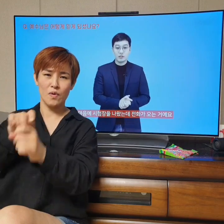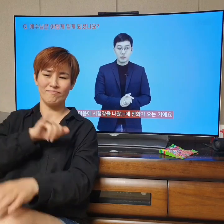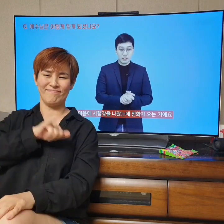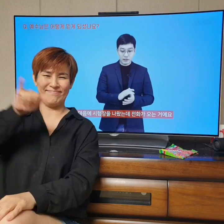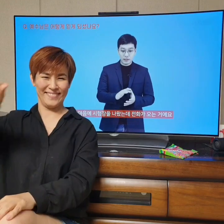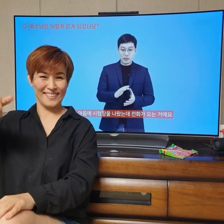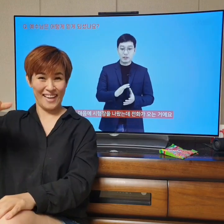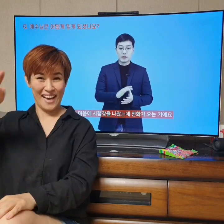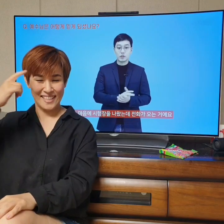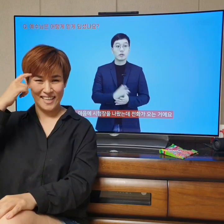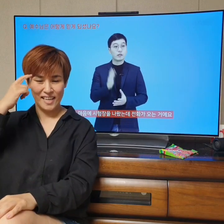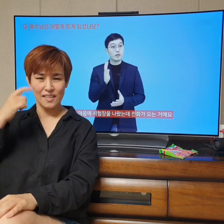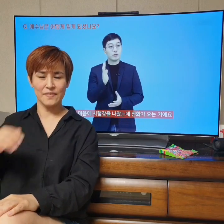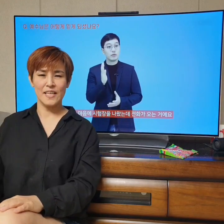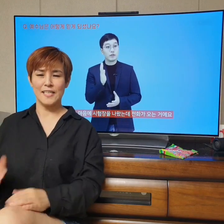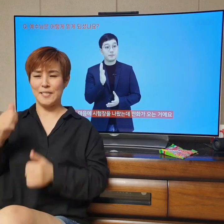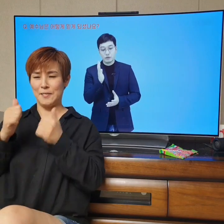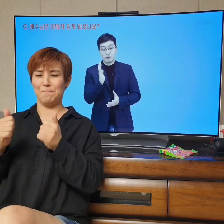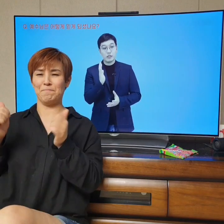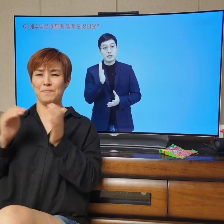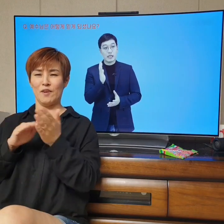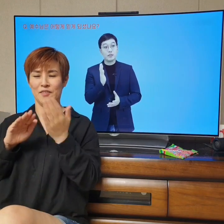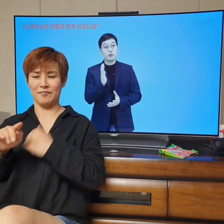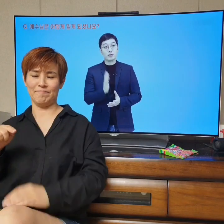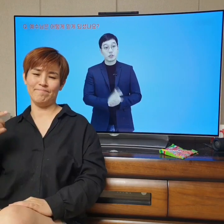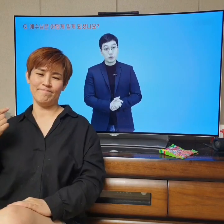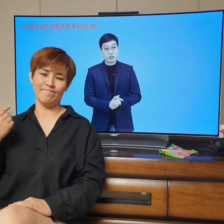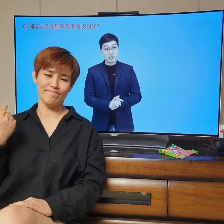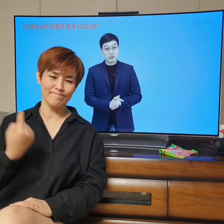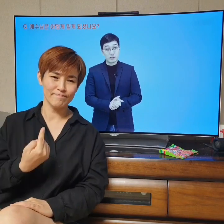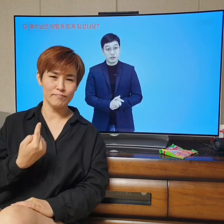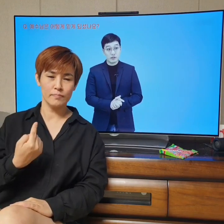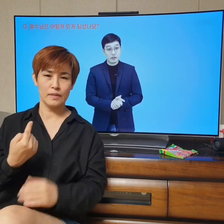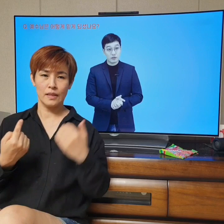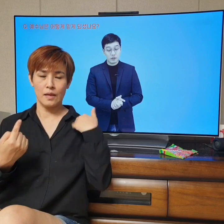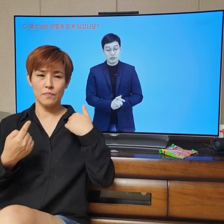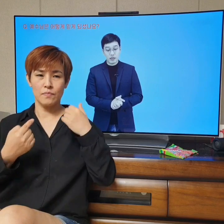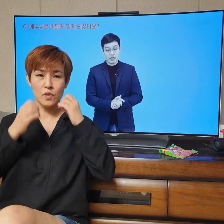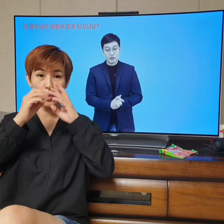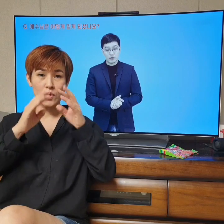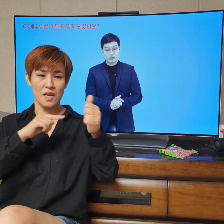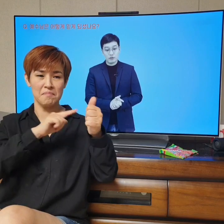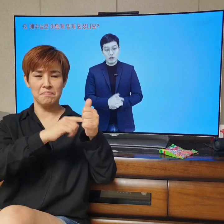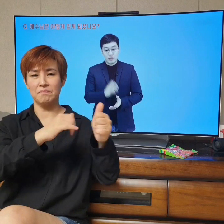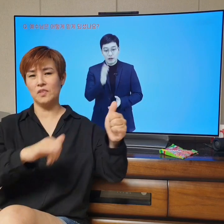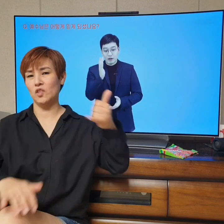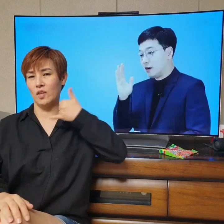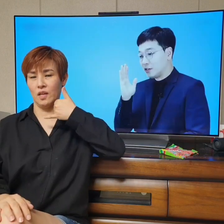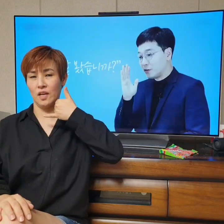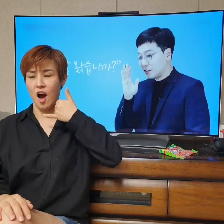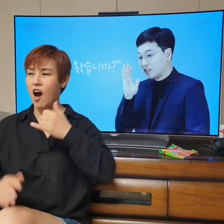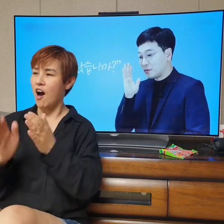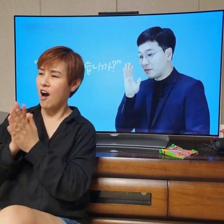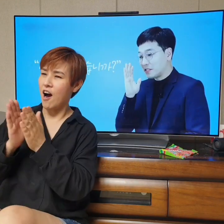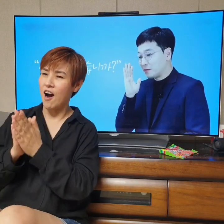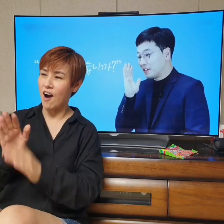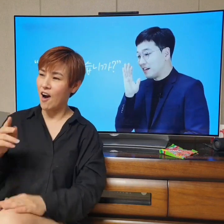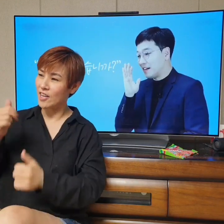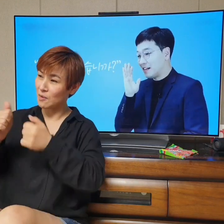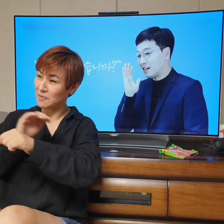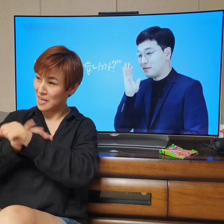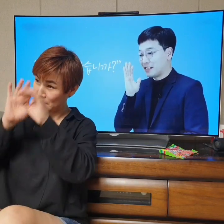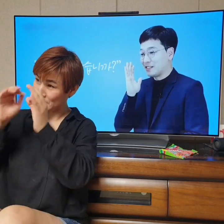나왔는데, 시험장을 딱 나왔는데 전화가 딱 오는 거예요. 우리 담임교육자 전도사님께서 전화를 딱 하셔가지고 하경이 형제 시험